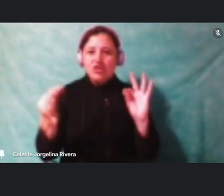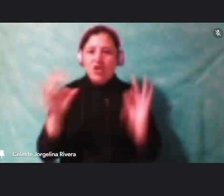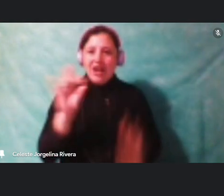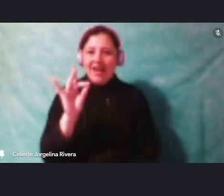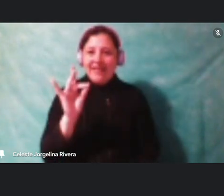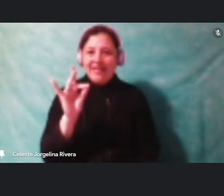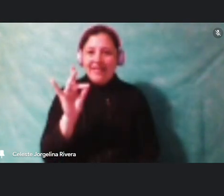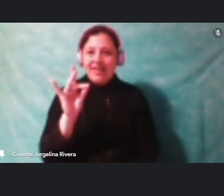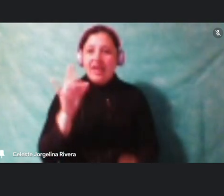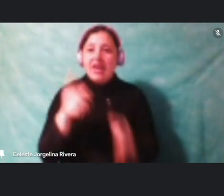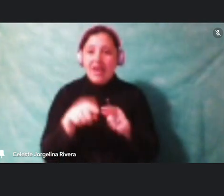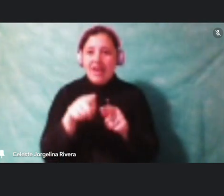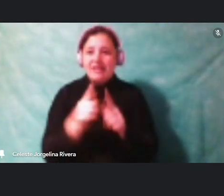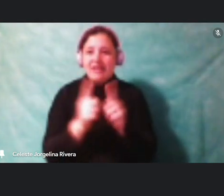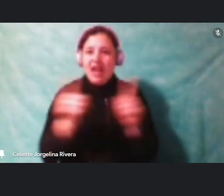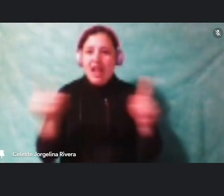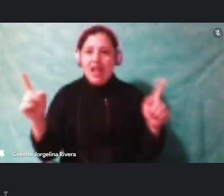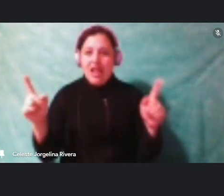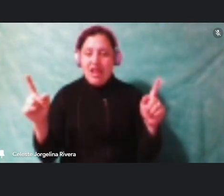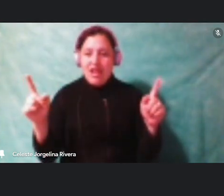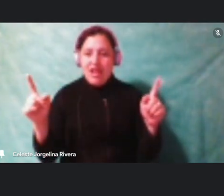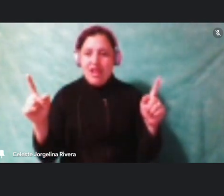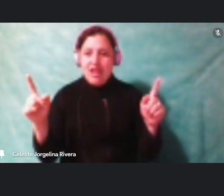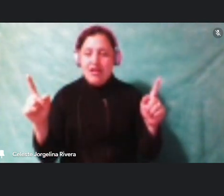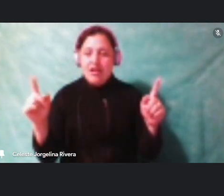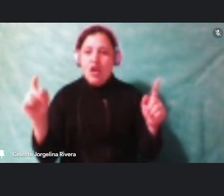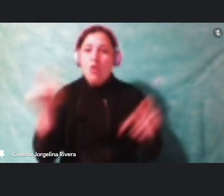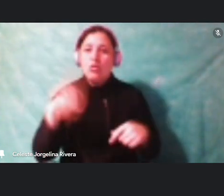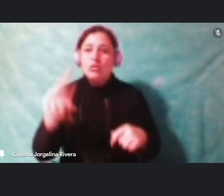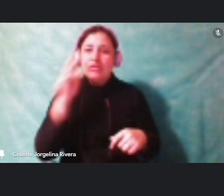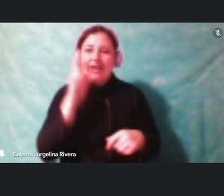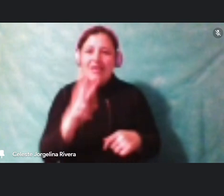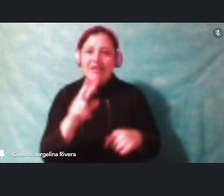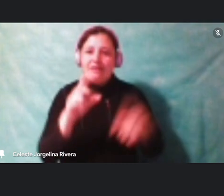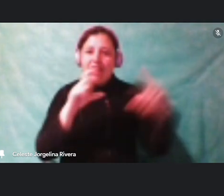¿Cómo serían acá los bloques de lectura?